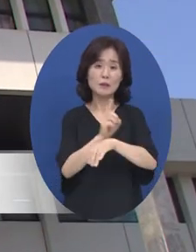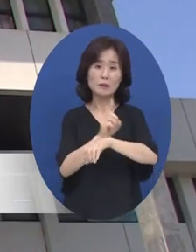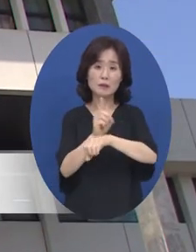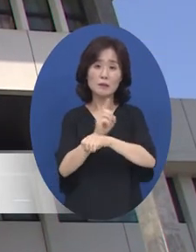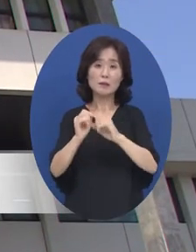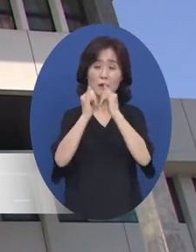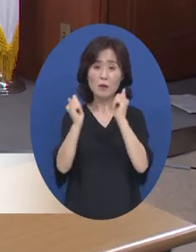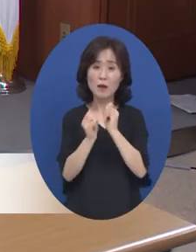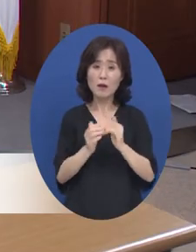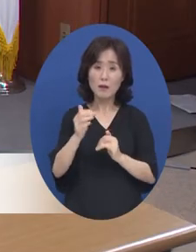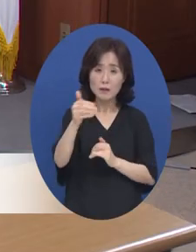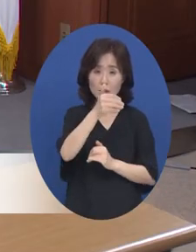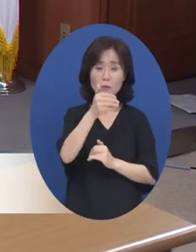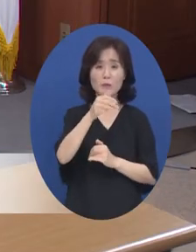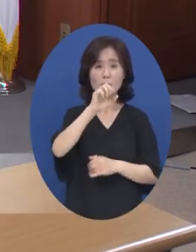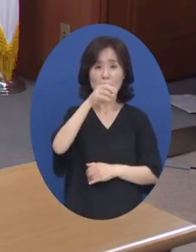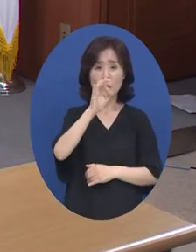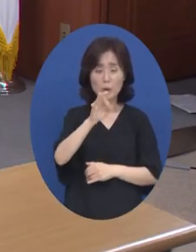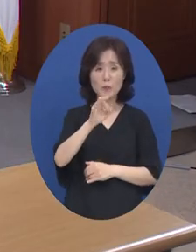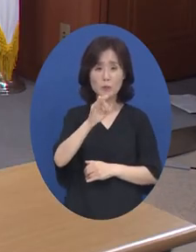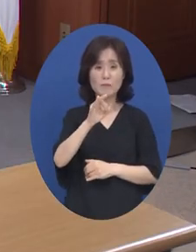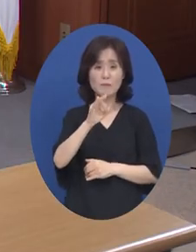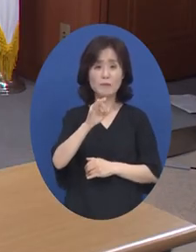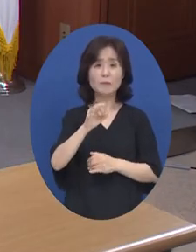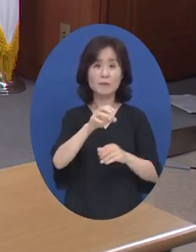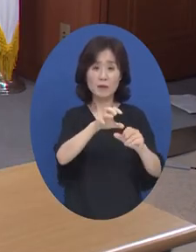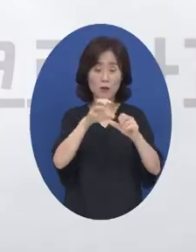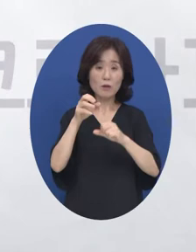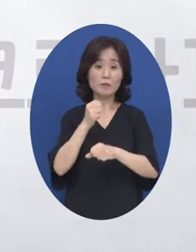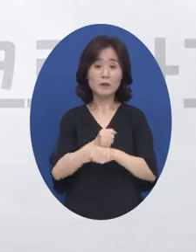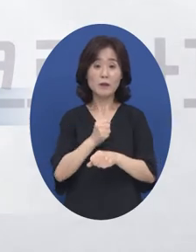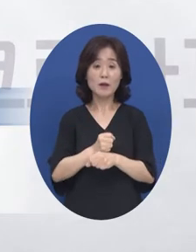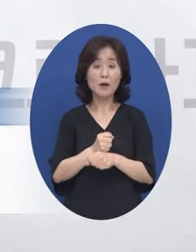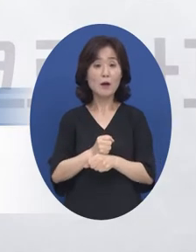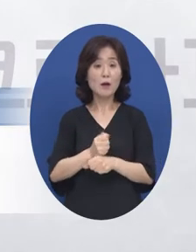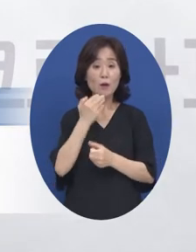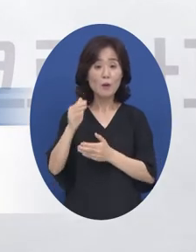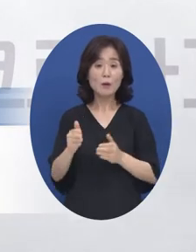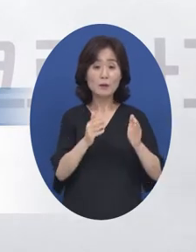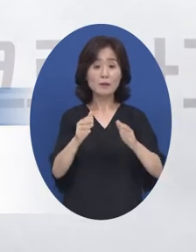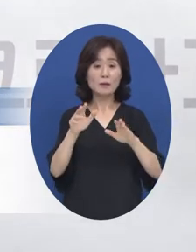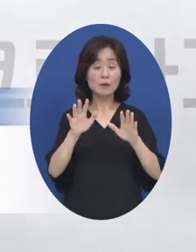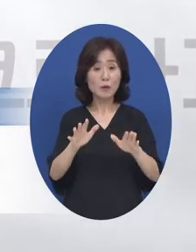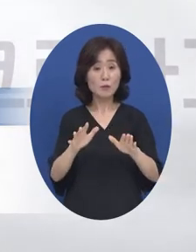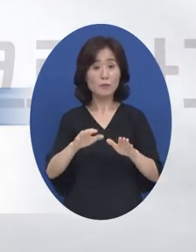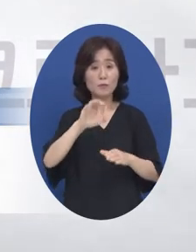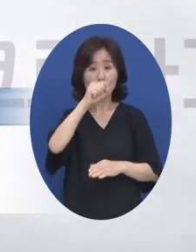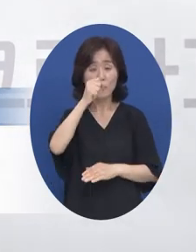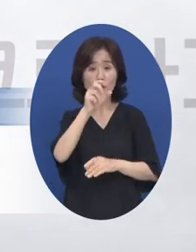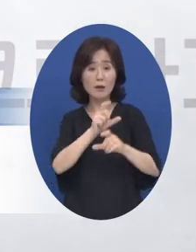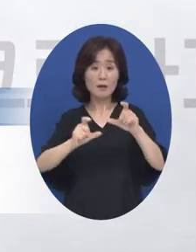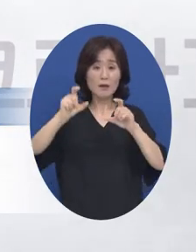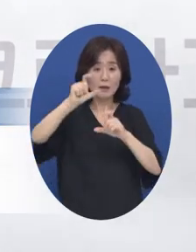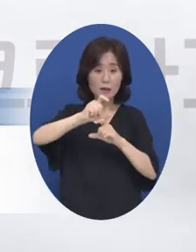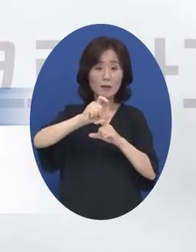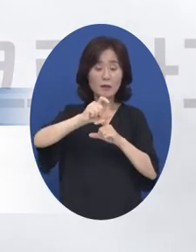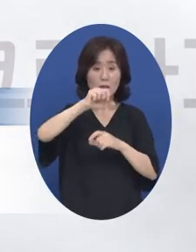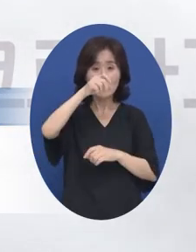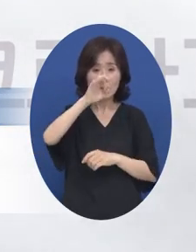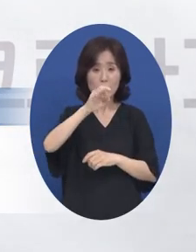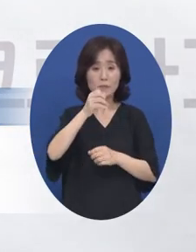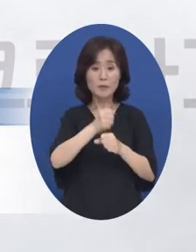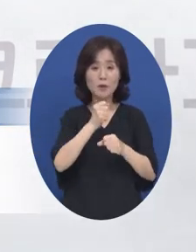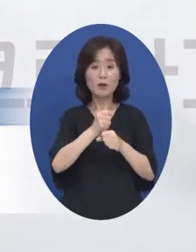간접자본과 공정 조달 시스템 구축을 반영했습니다. 돈은 근본 추경 예산 편성과 집행에 만전을